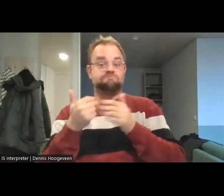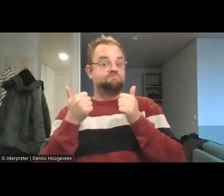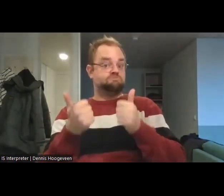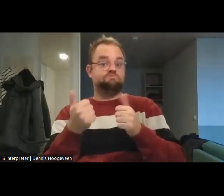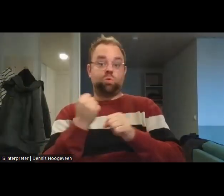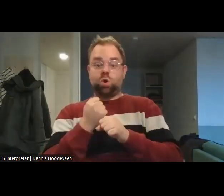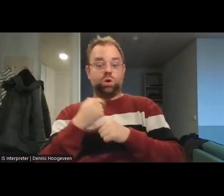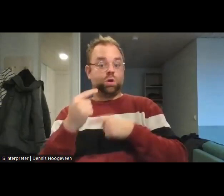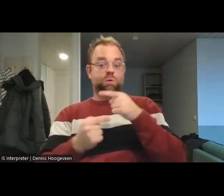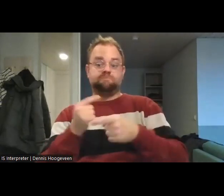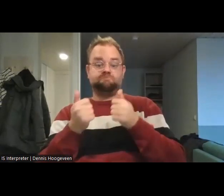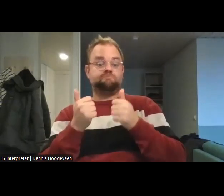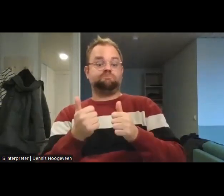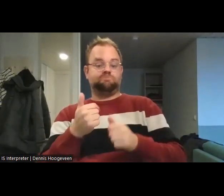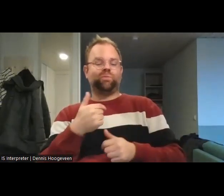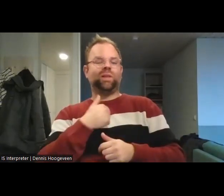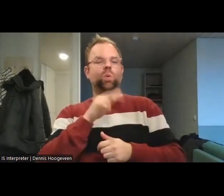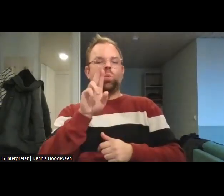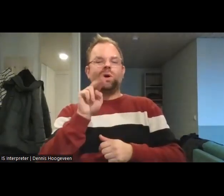lequel nous